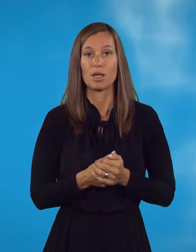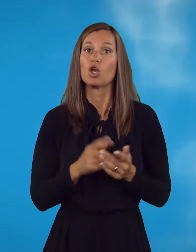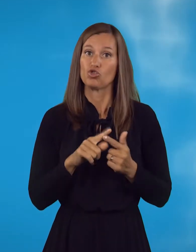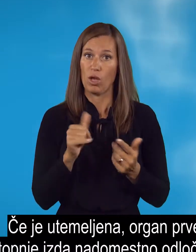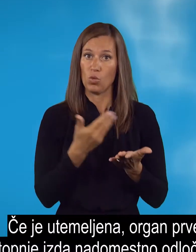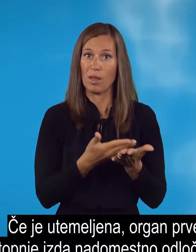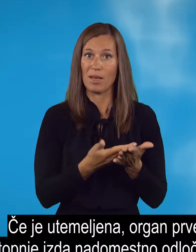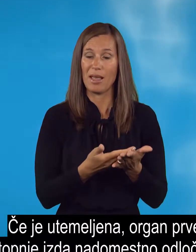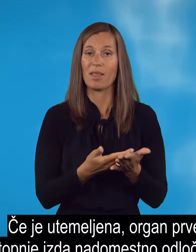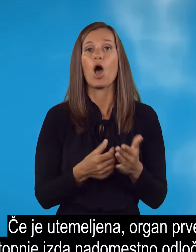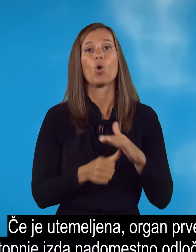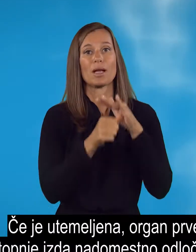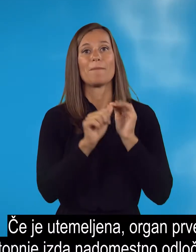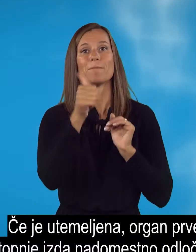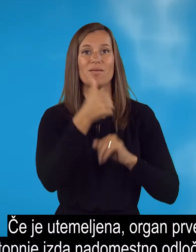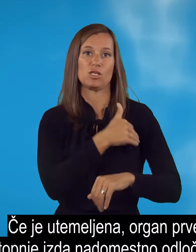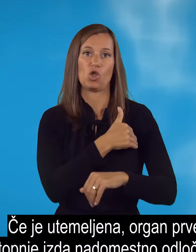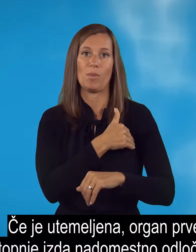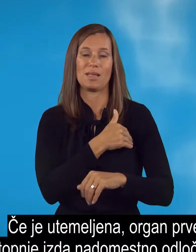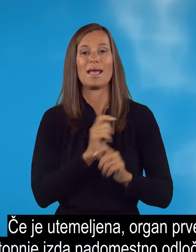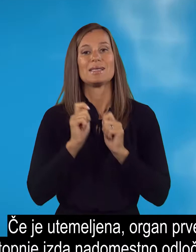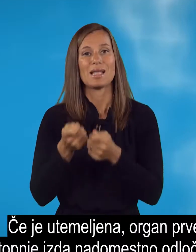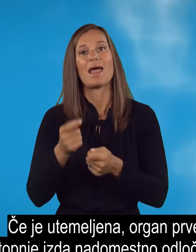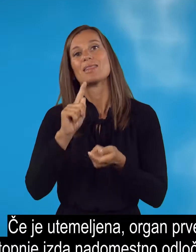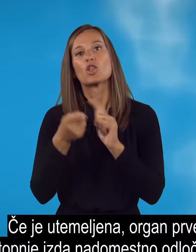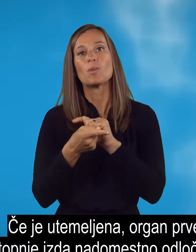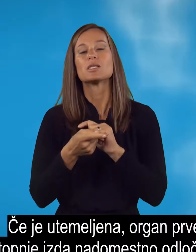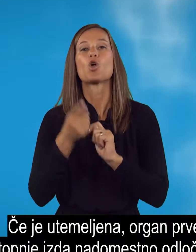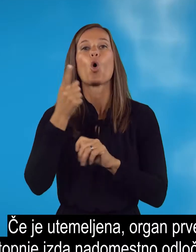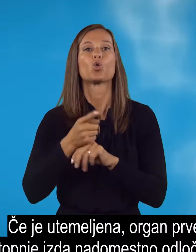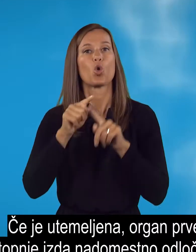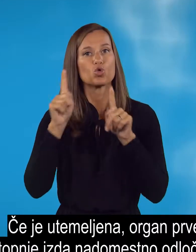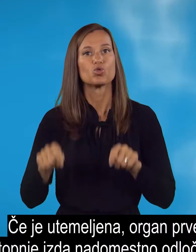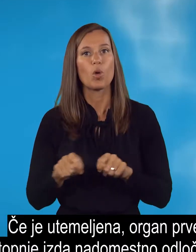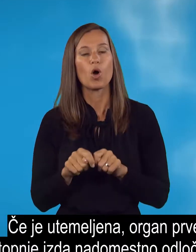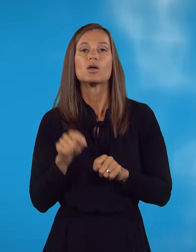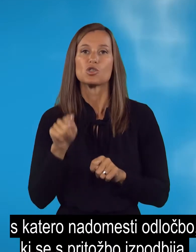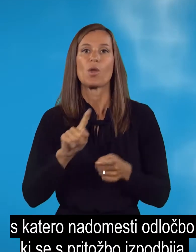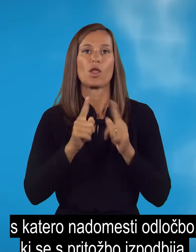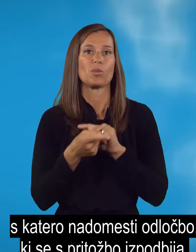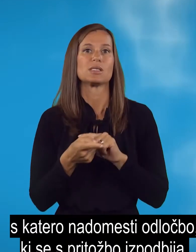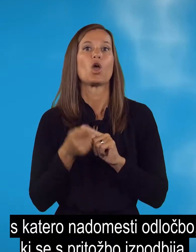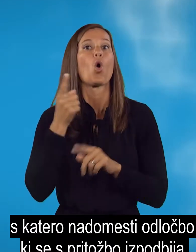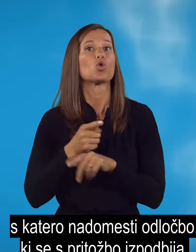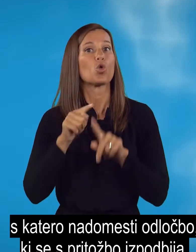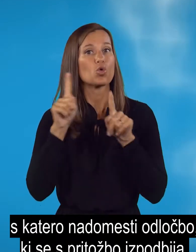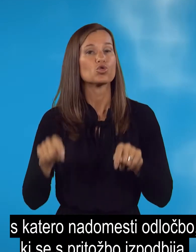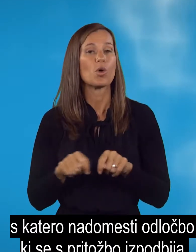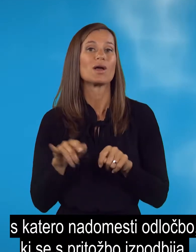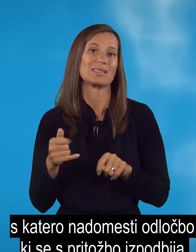Če je utemeljena, organ prve stopnje izda nadomestno odločbo, s katero nadomesti odločbo, ki se s